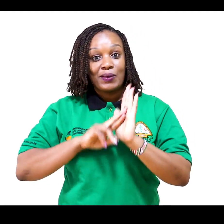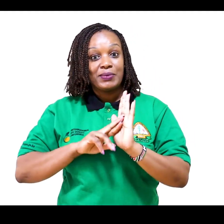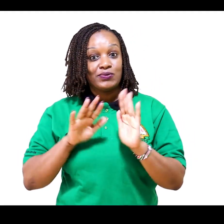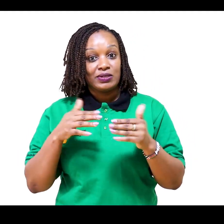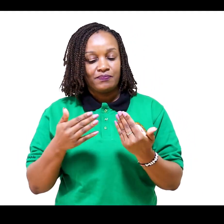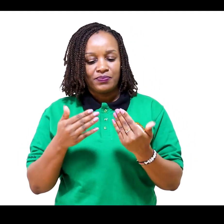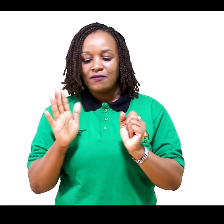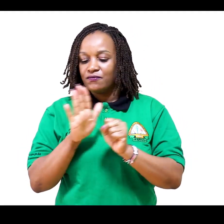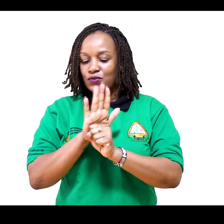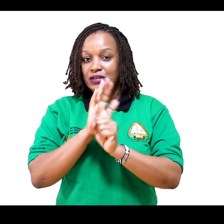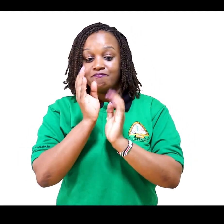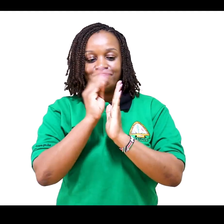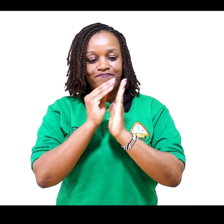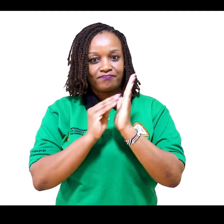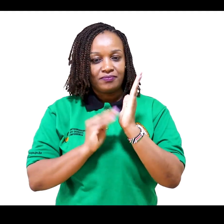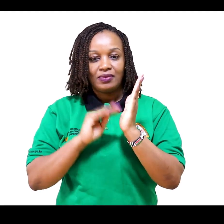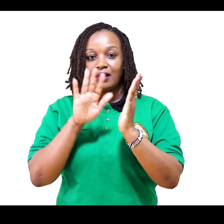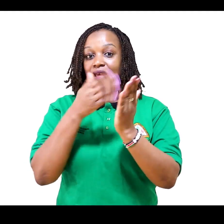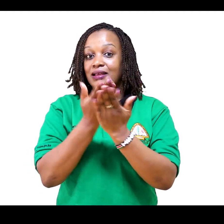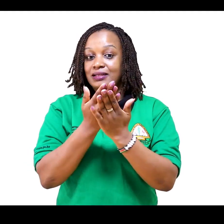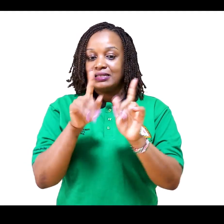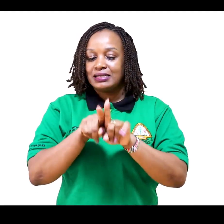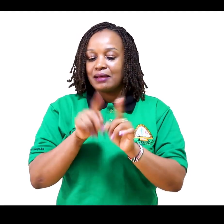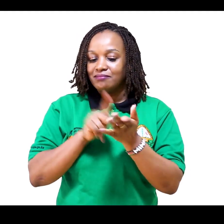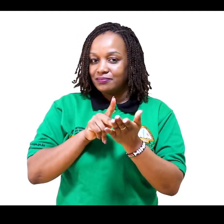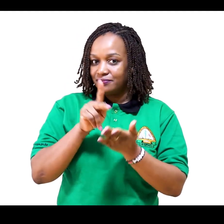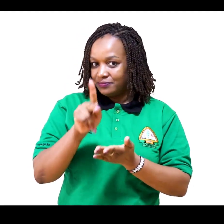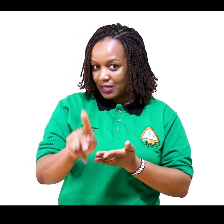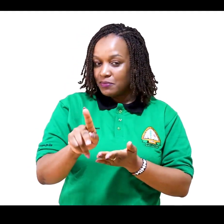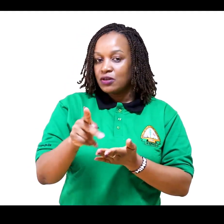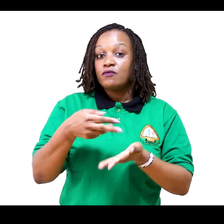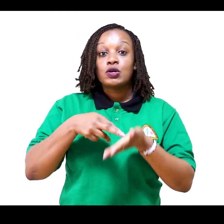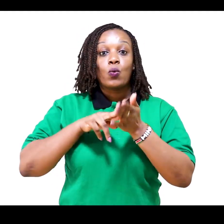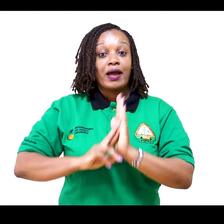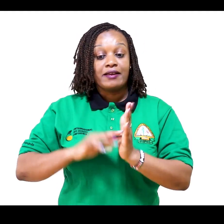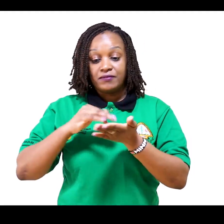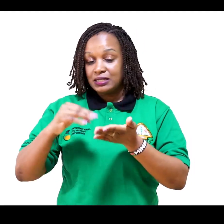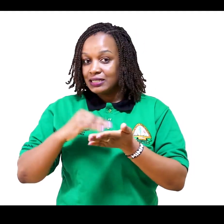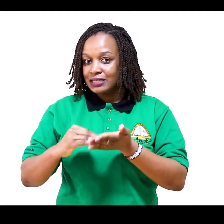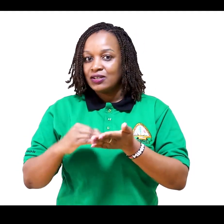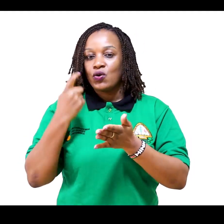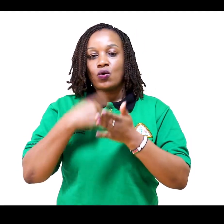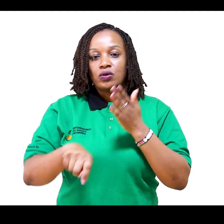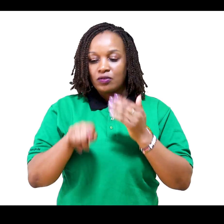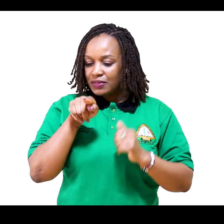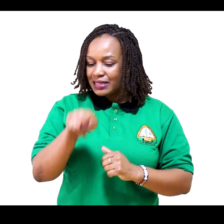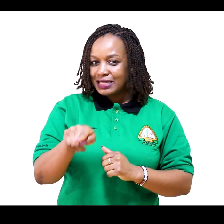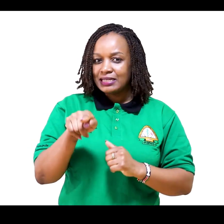ni maombi yaliyojazwa ipasavyo na malipo ya ada iliyowekwa. Gharama ya huduma hii